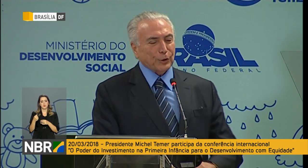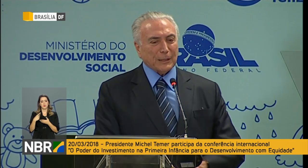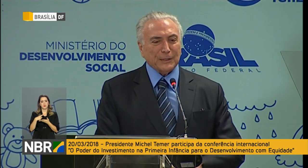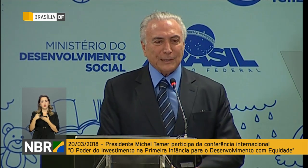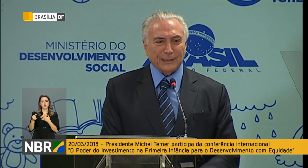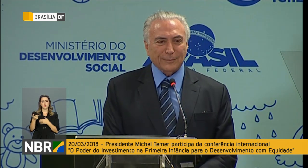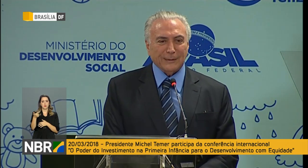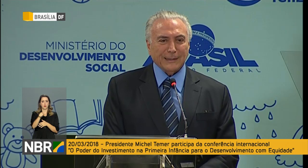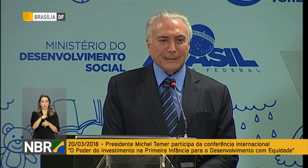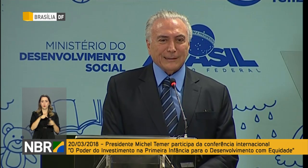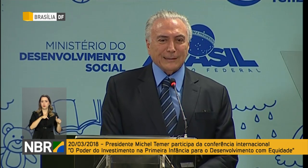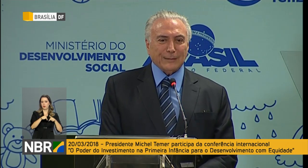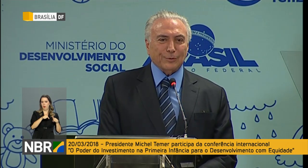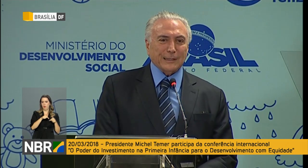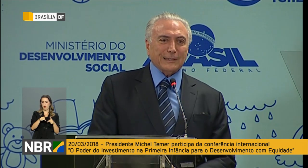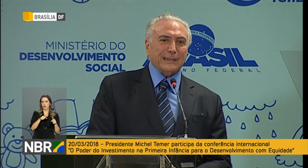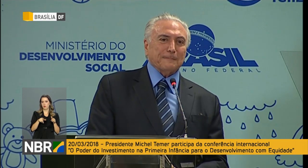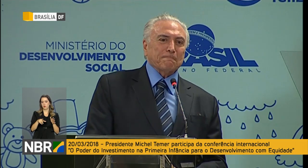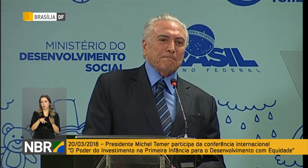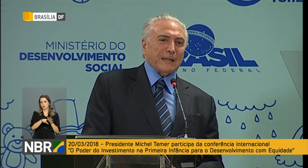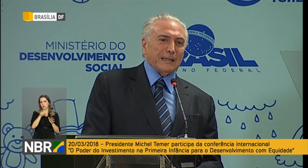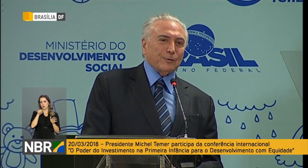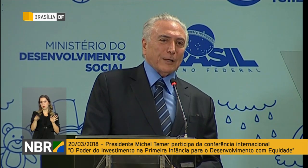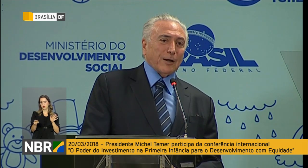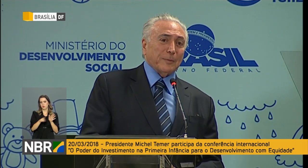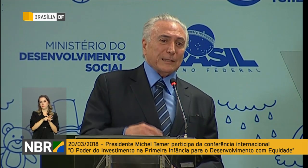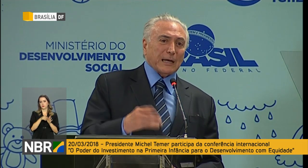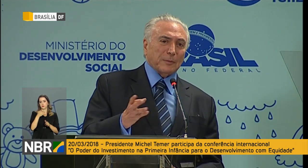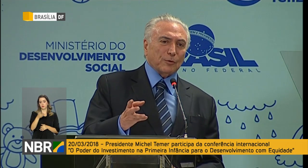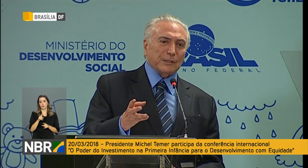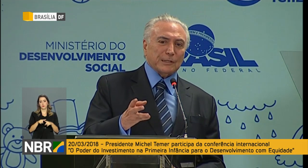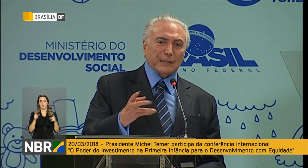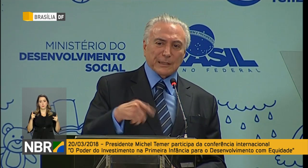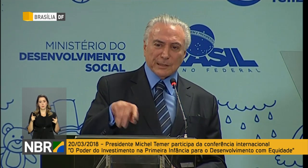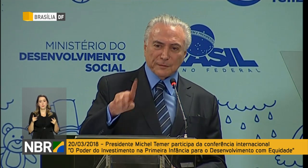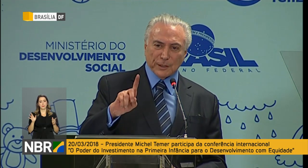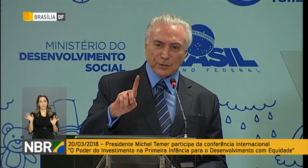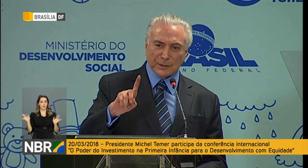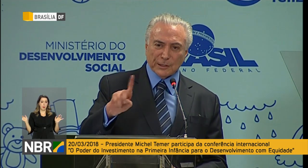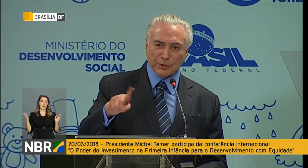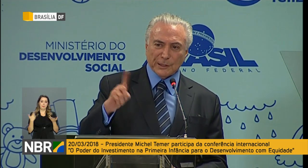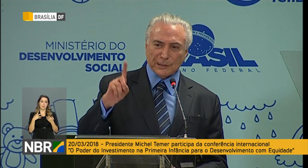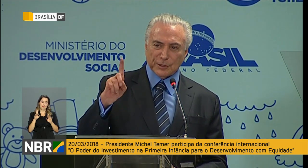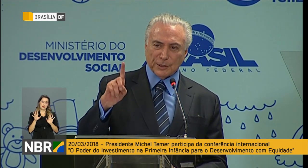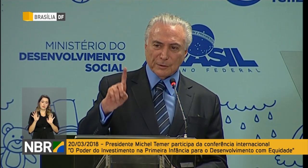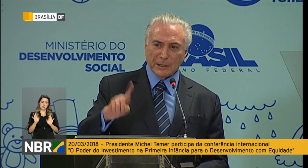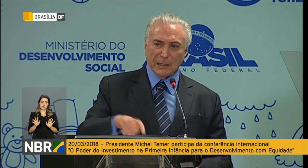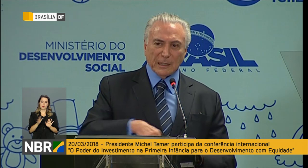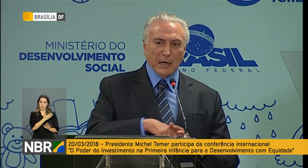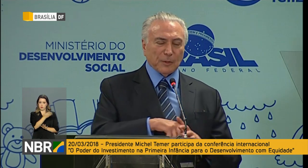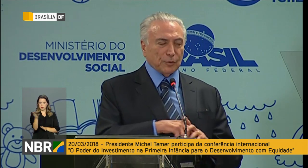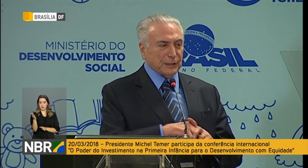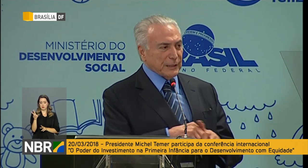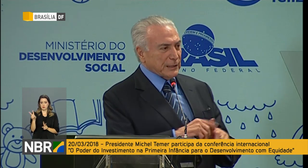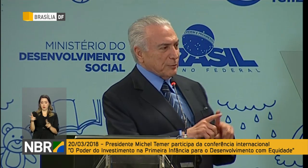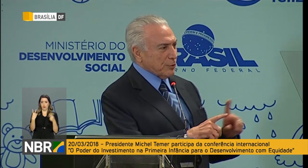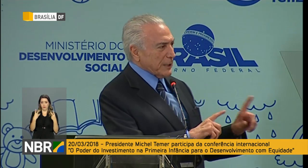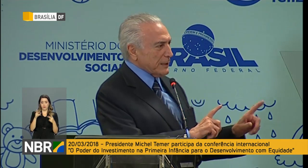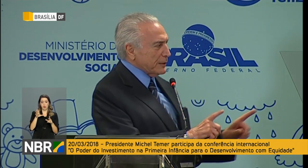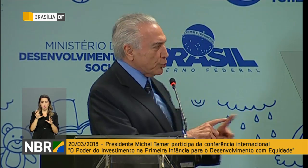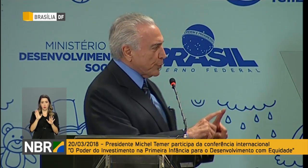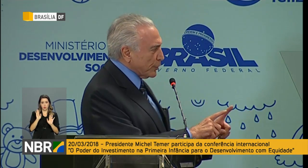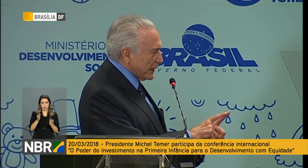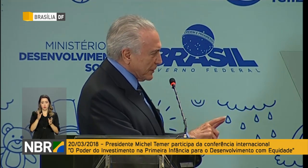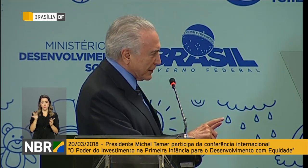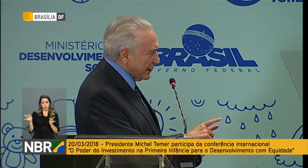estabelecer uma outra missão de natureza eleitoral. Mas há uma coincidência, vejam, acho que os que assistiram, há uma coincidência muito